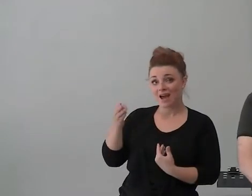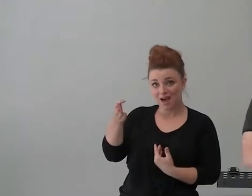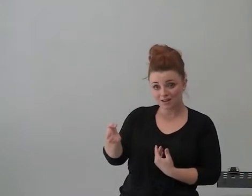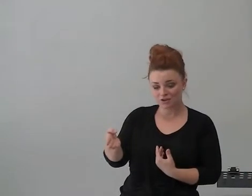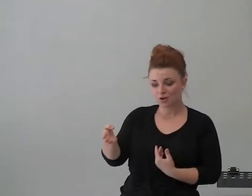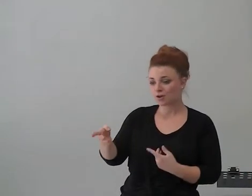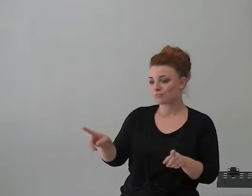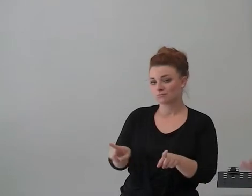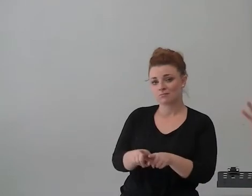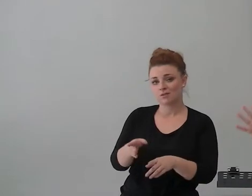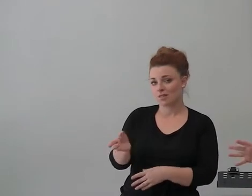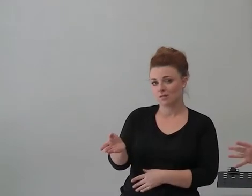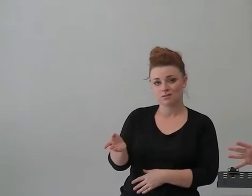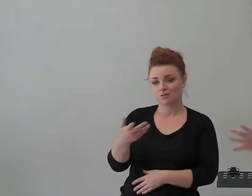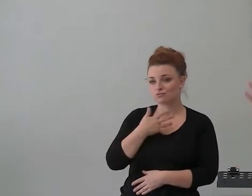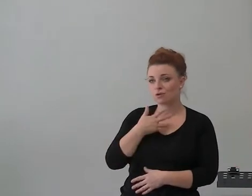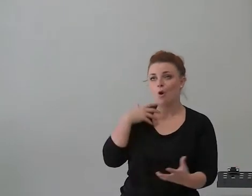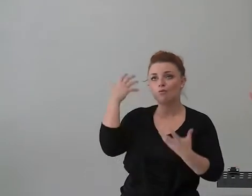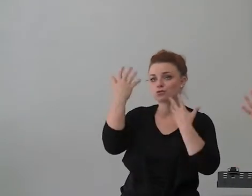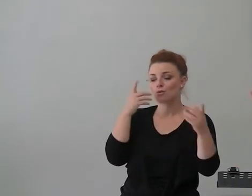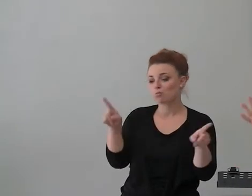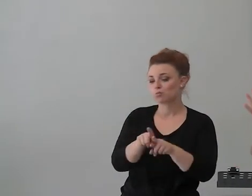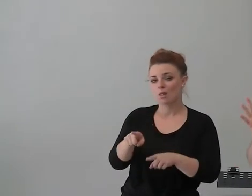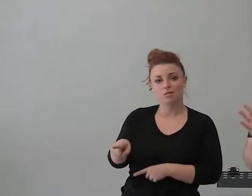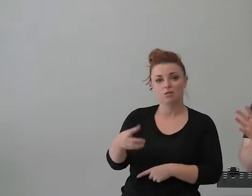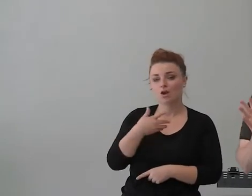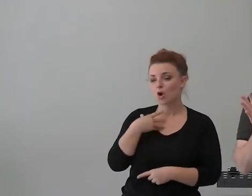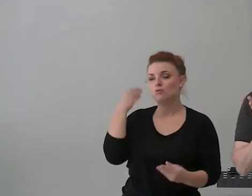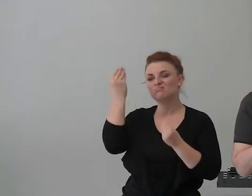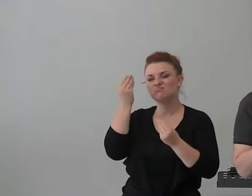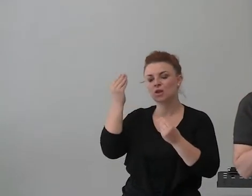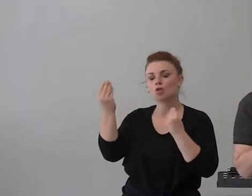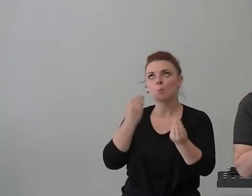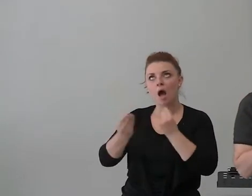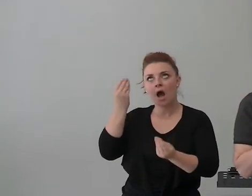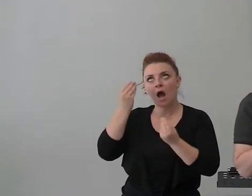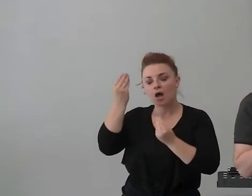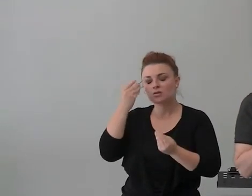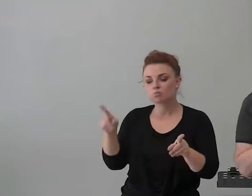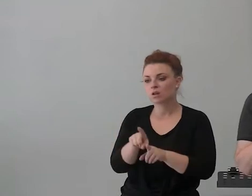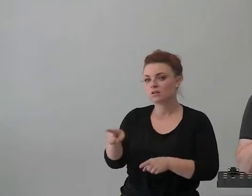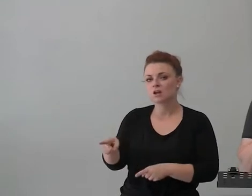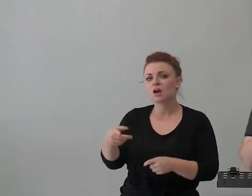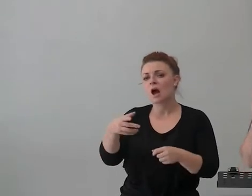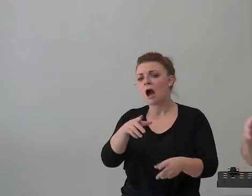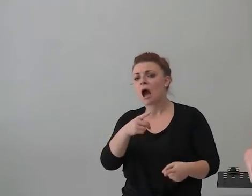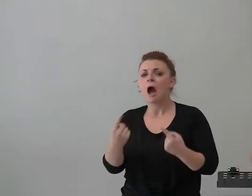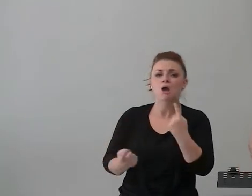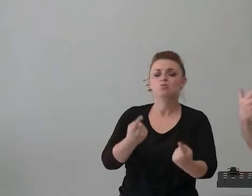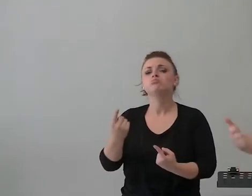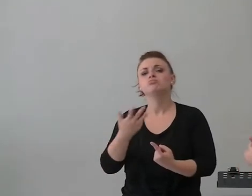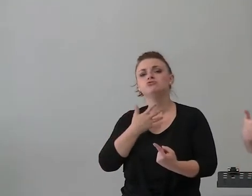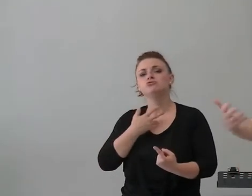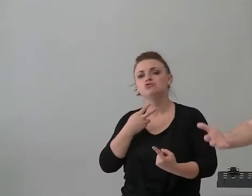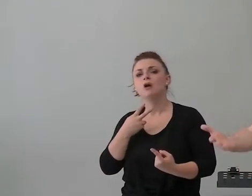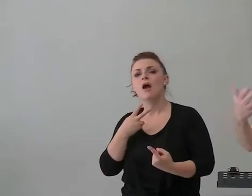te. Ho delle domande come te. Ringrazio Dio, ho trovato delle risposte. Se vuoi